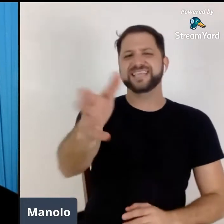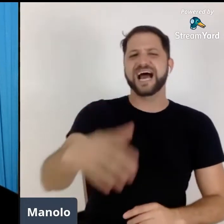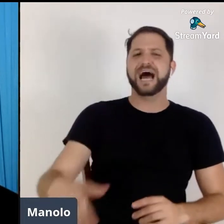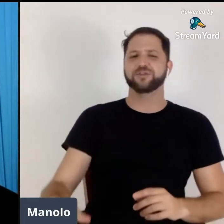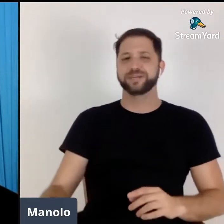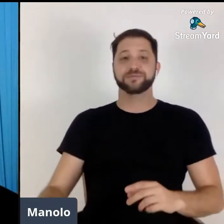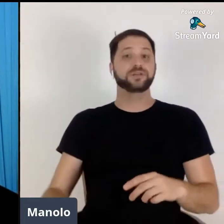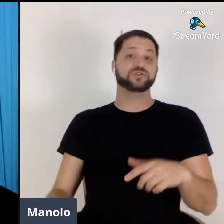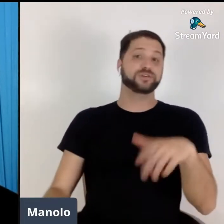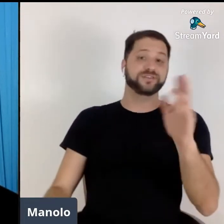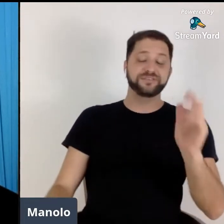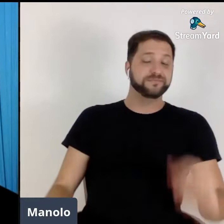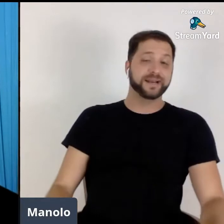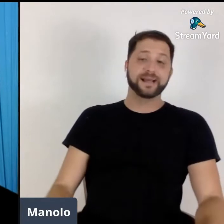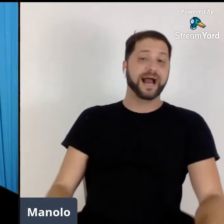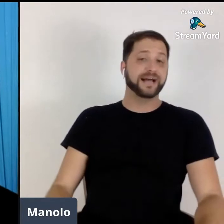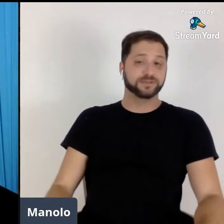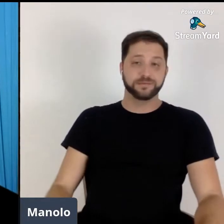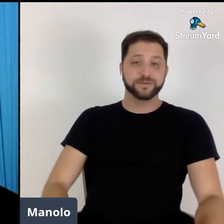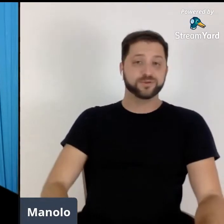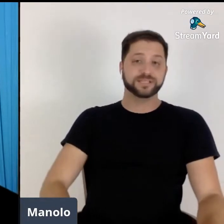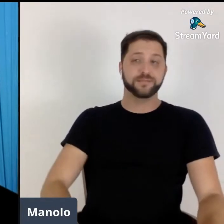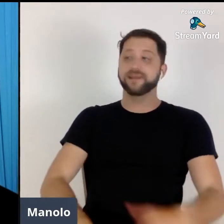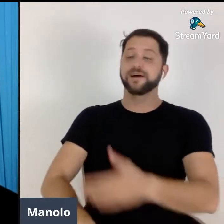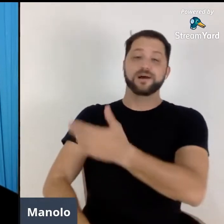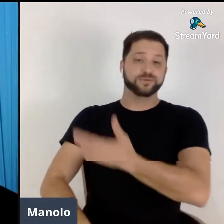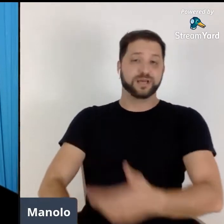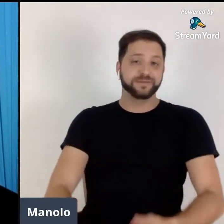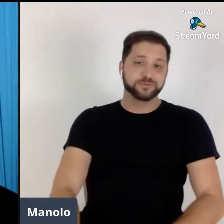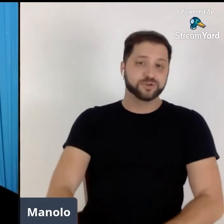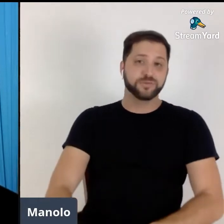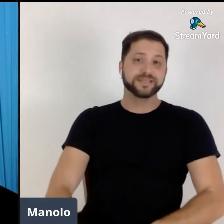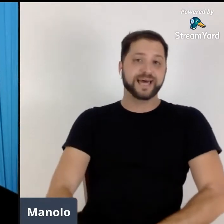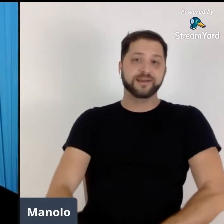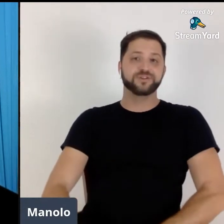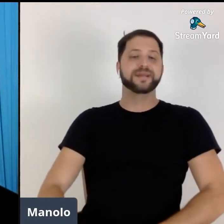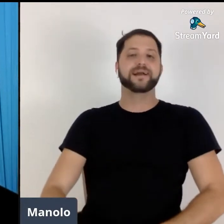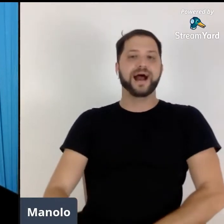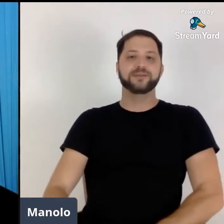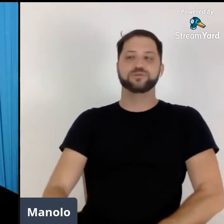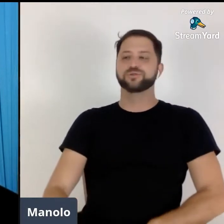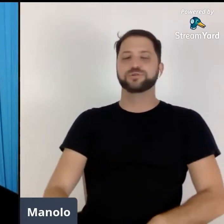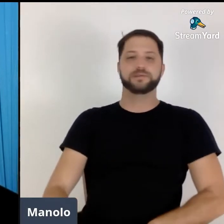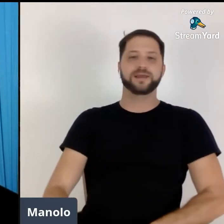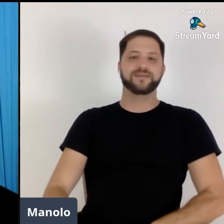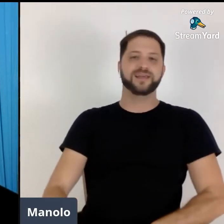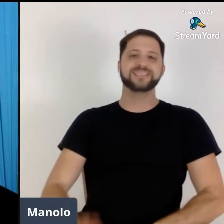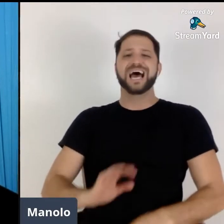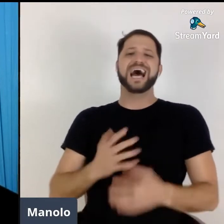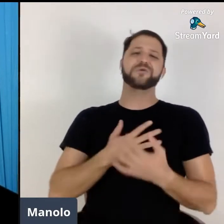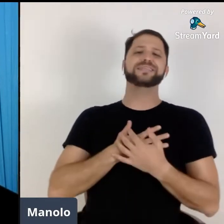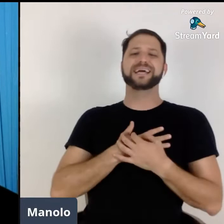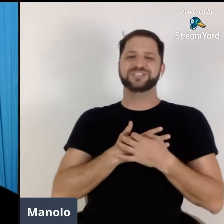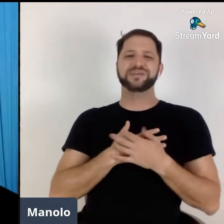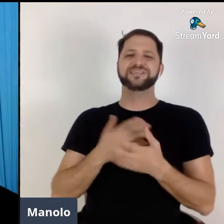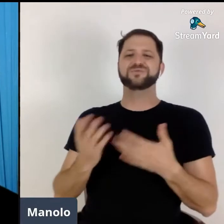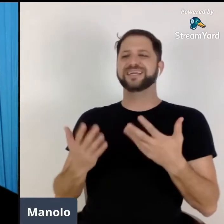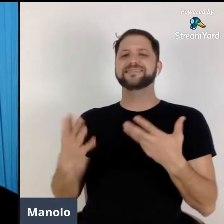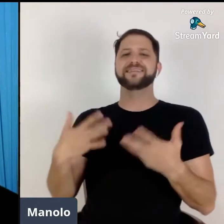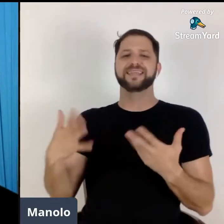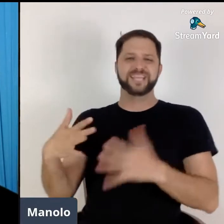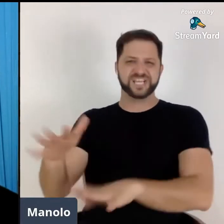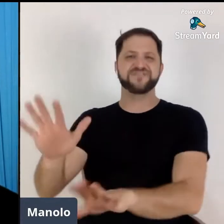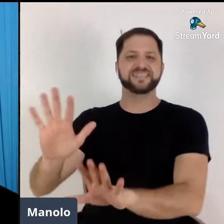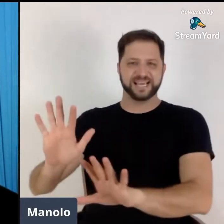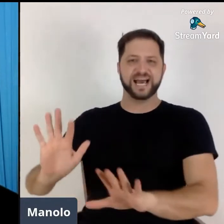deixa ele fazer errado mesmo. Isso, eu já vim de mercado também, pessoal que trabalha, os amigos meus comentaram de mercado, que o surdo trabalhava lá, e, ai, coitadinho, ele